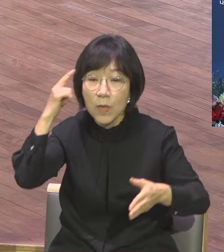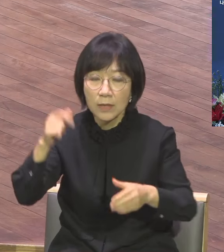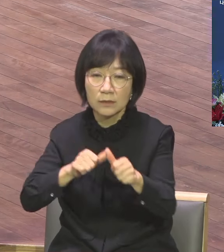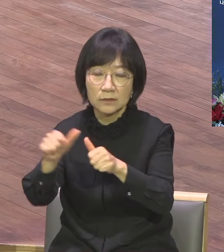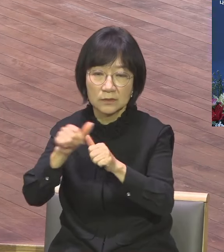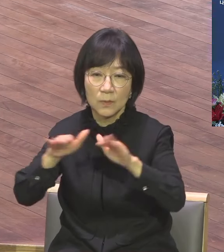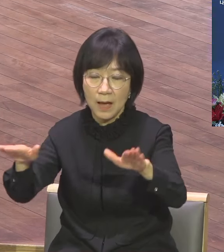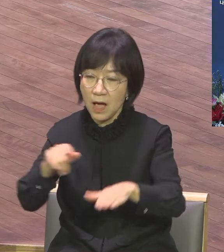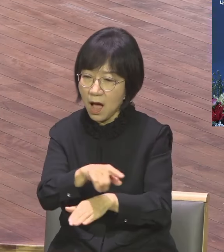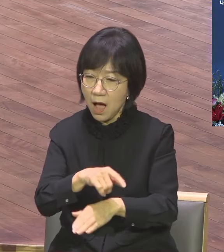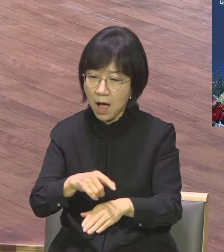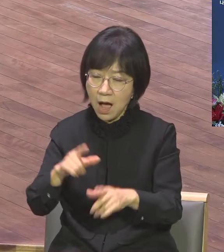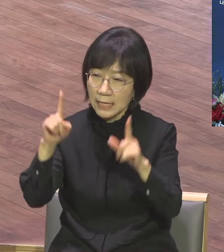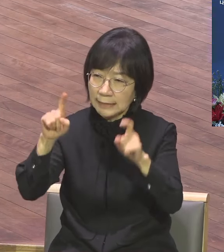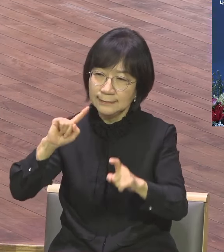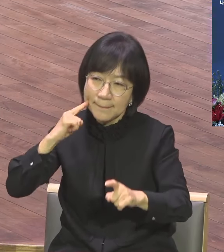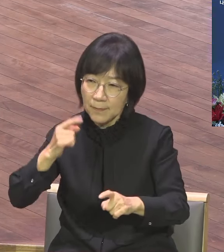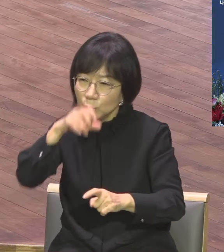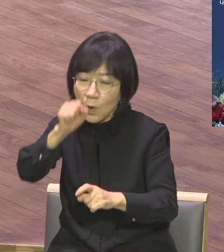등극하기 위해서